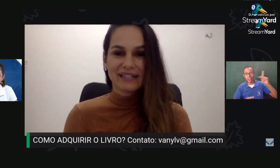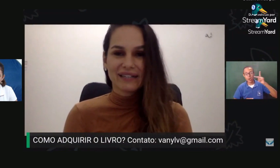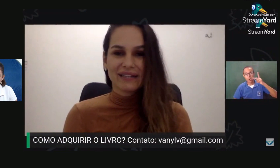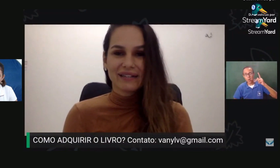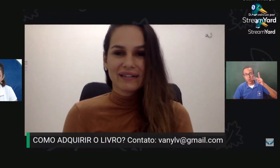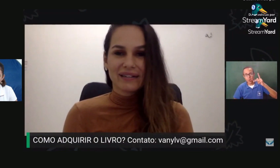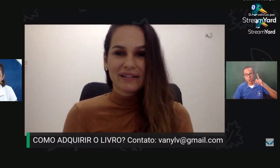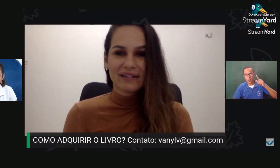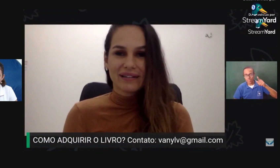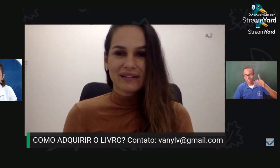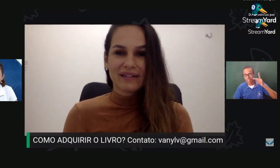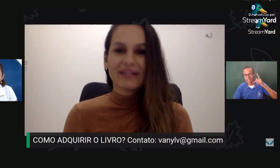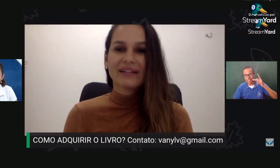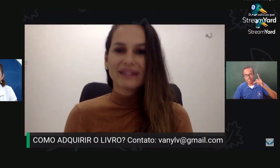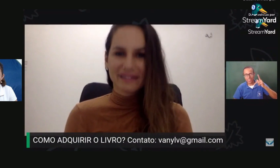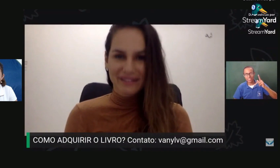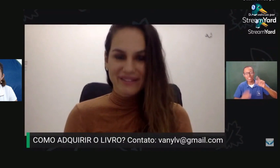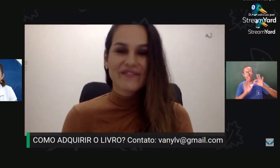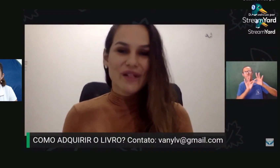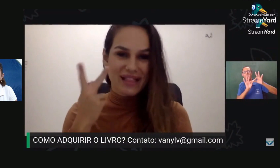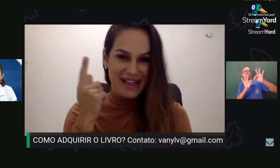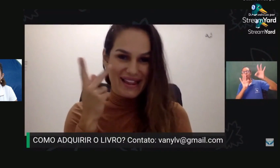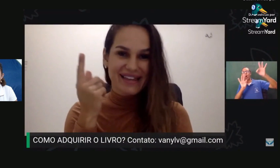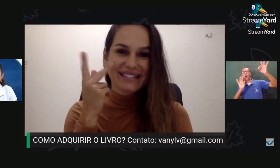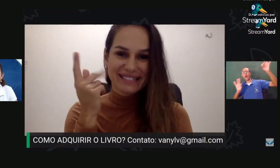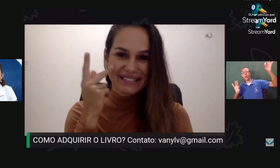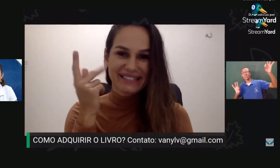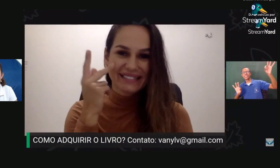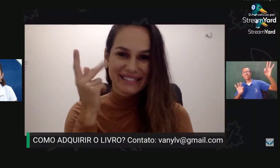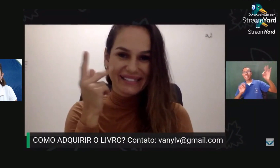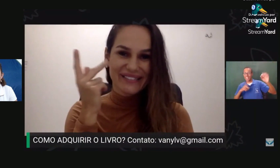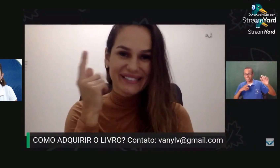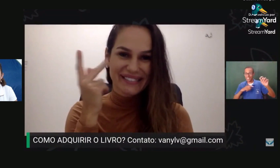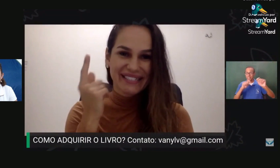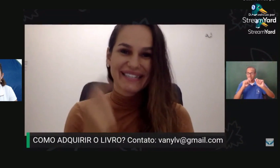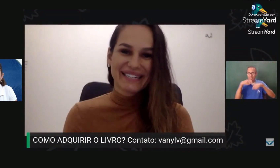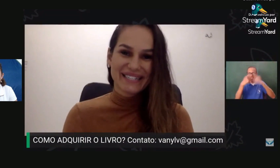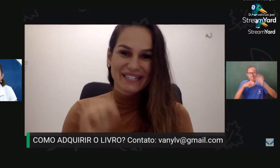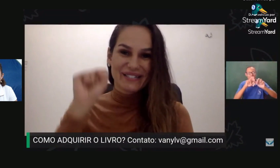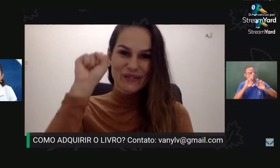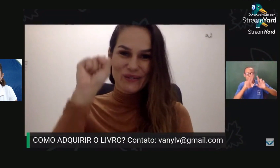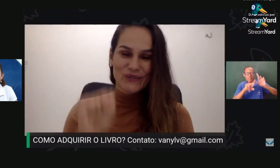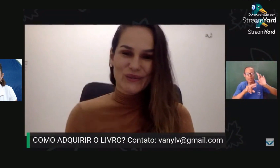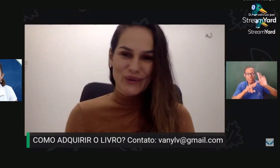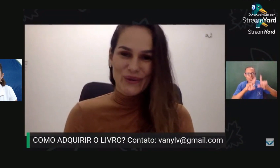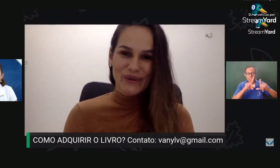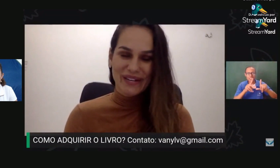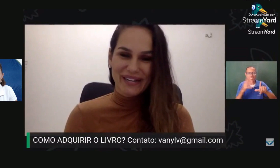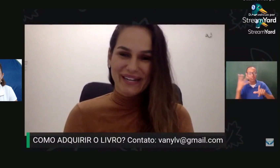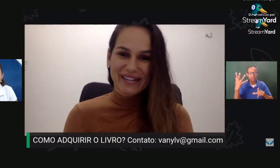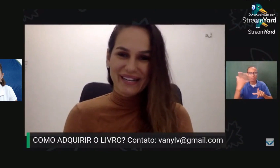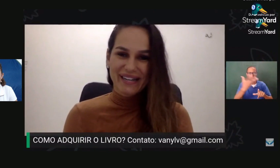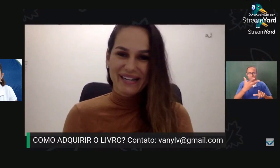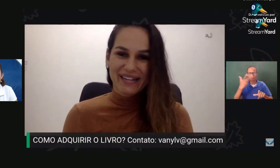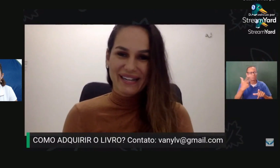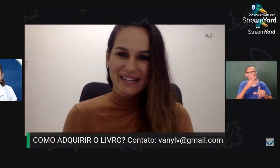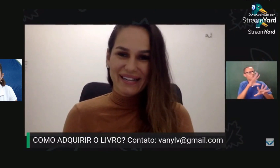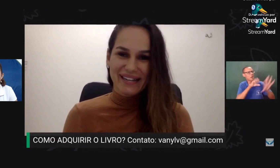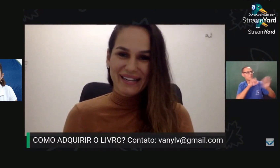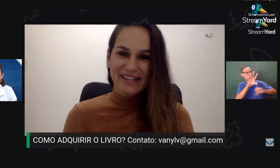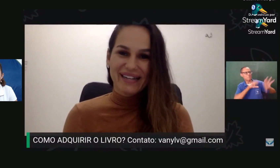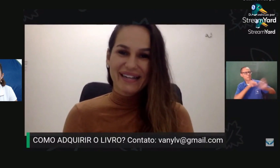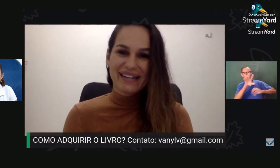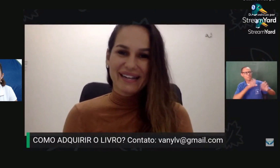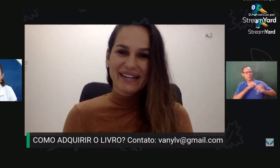Minas, e você, né, no Ceará, a gente sabe que é longe, né? E assim a gente percebe as variações,